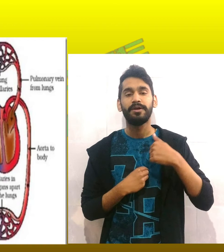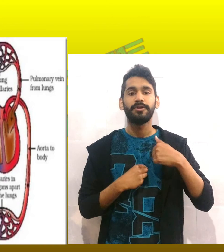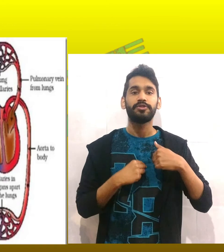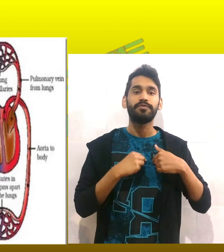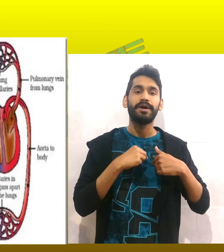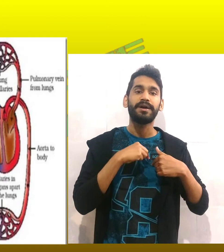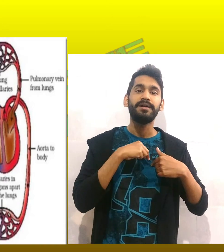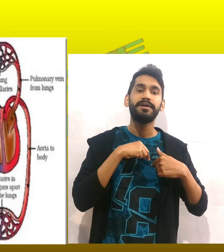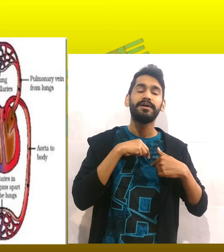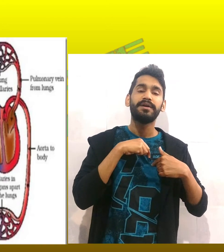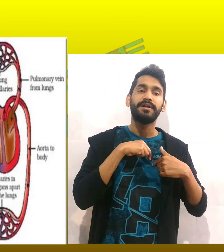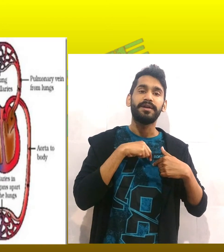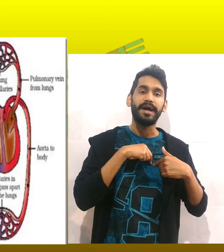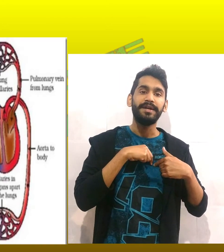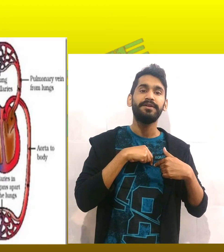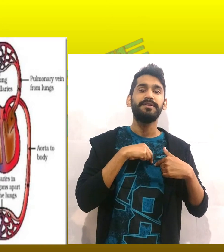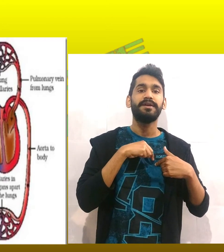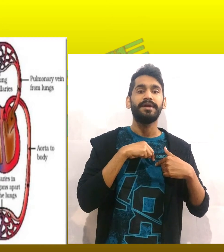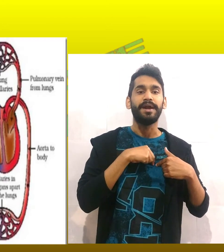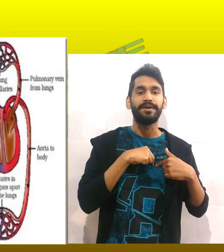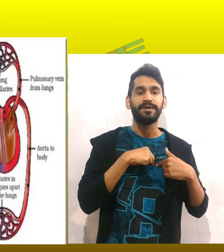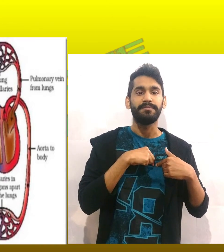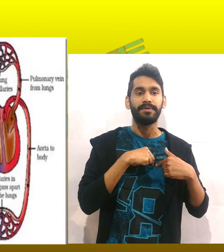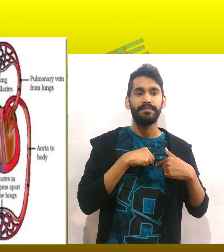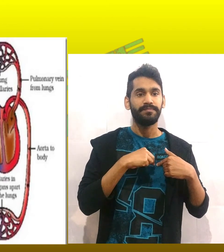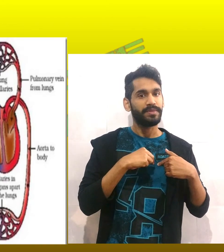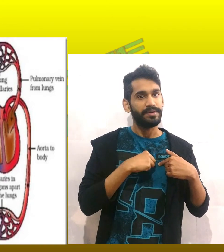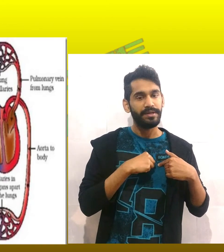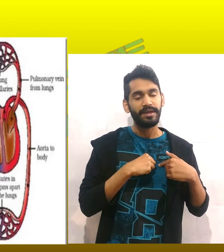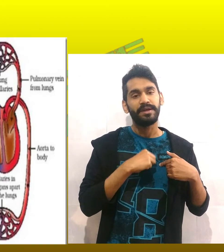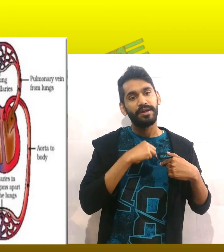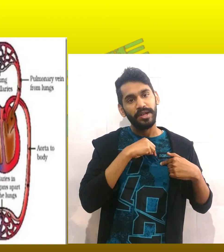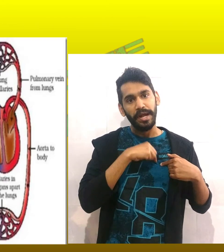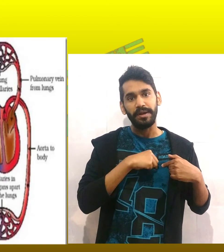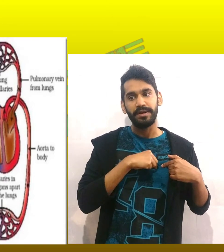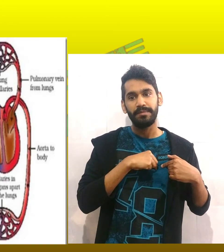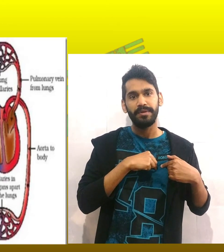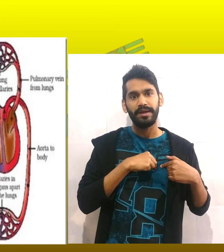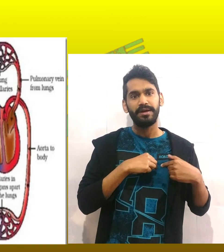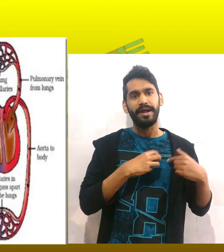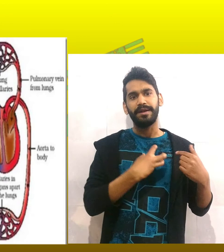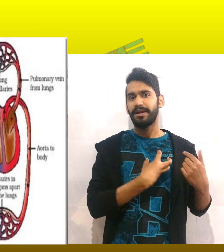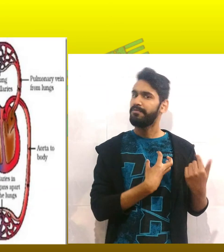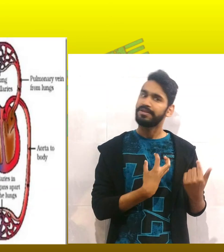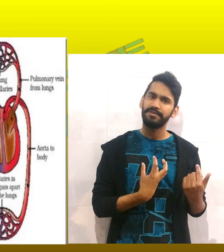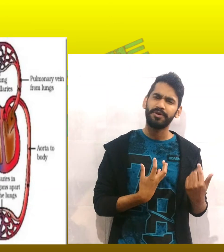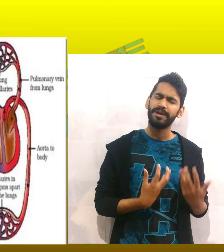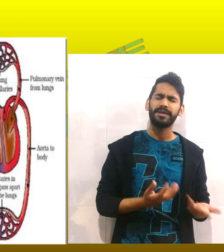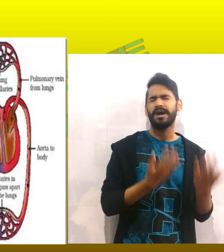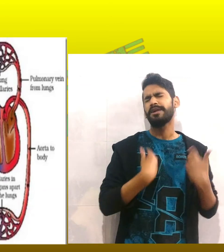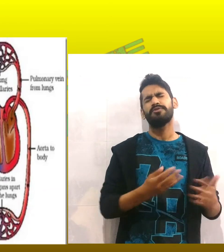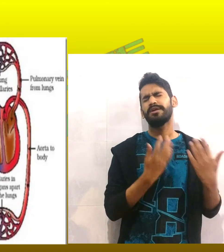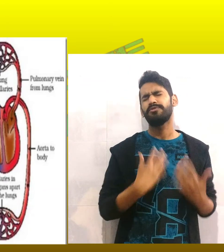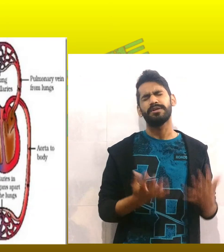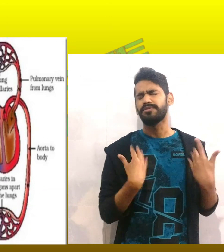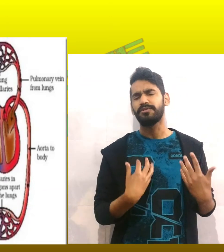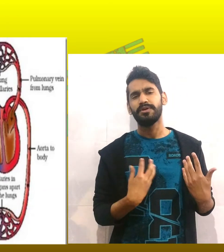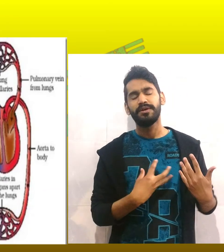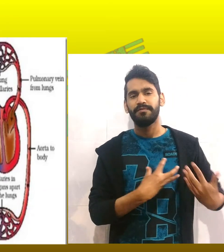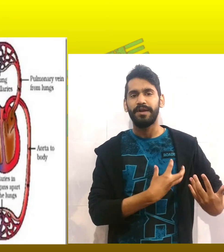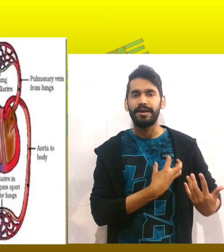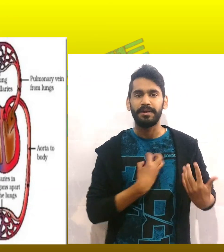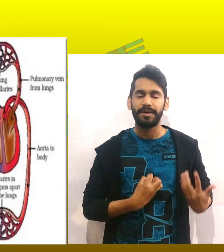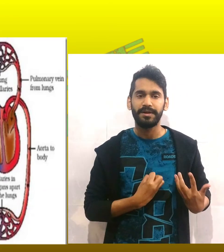आएगा, तो वो आएगा राइट एट्रियम में। ठीक है। राइट एट्रियम में आएगा। राइट एट्रियम वैसे ही वो करेगा कि आने